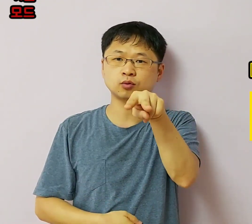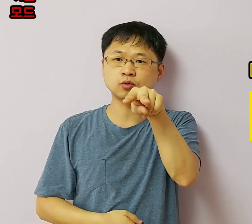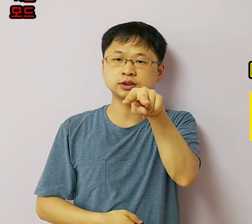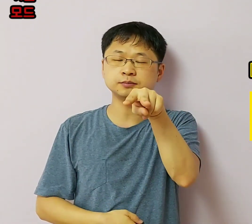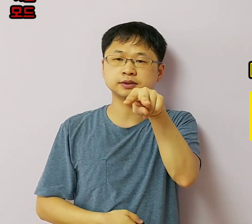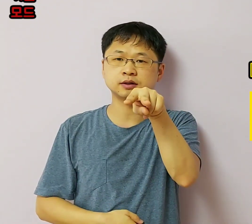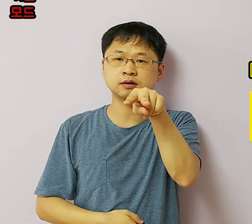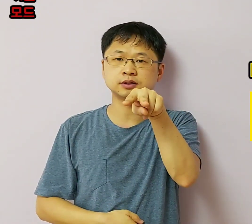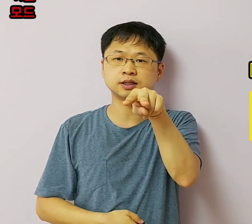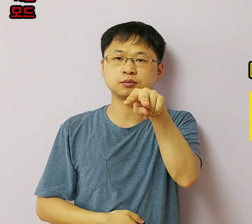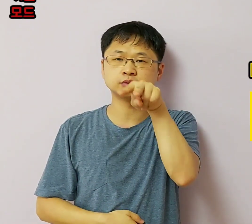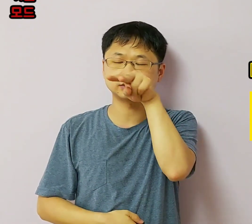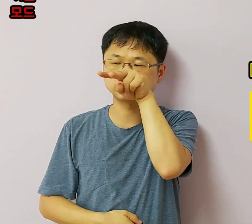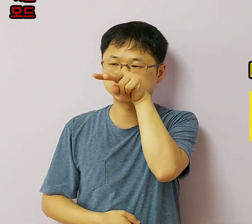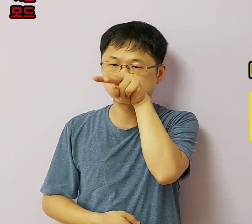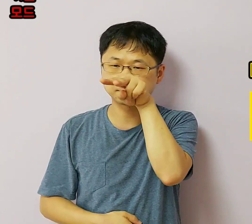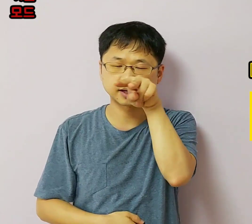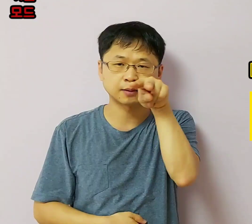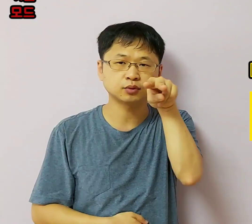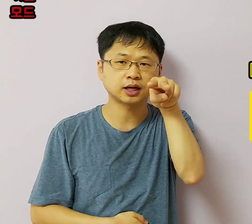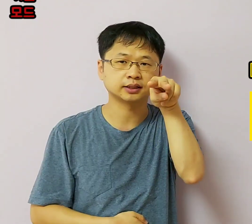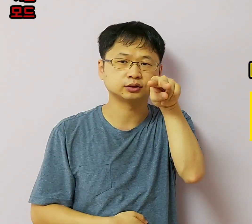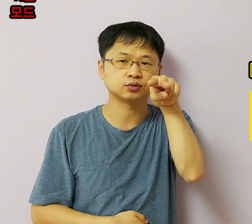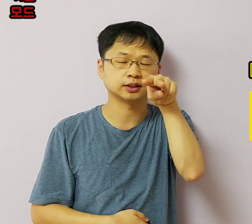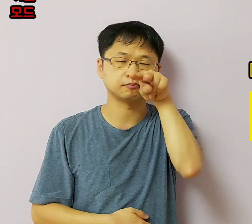꼭 집어서 쳐다보는 거죠. 그래서 바라보다는 수어가 됩니다.